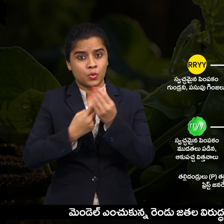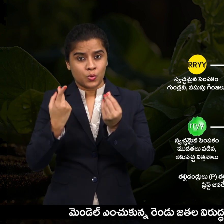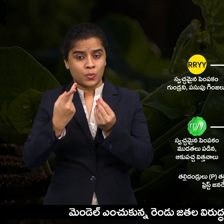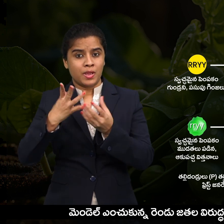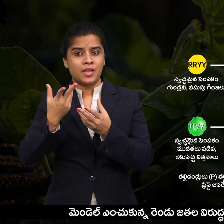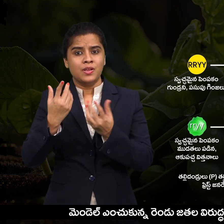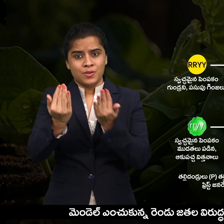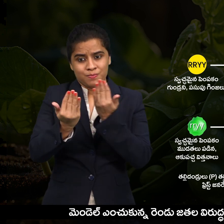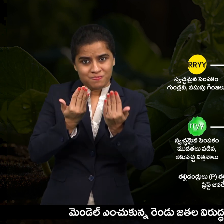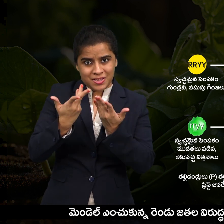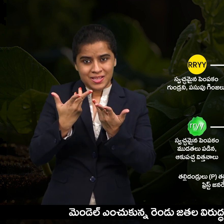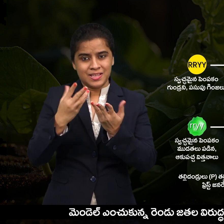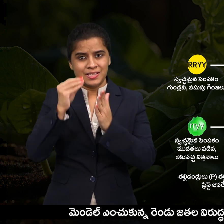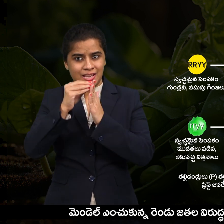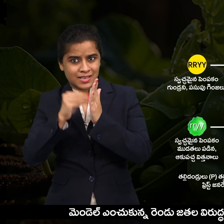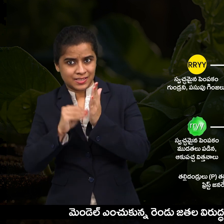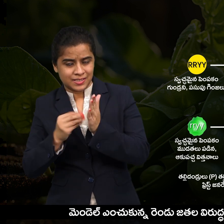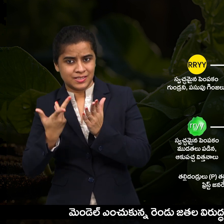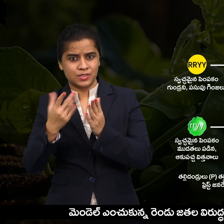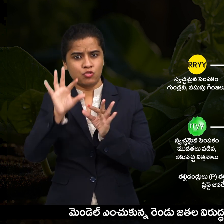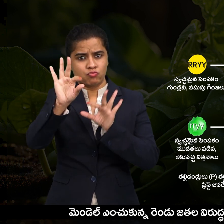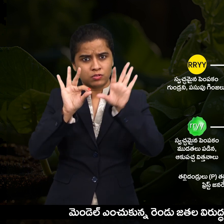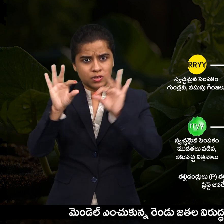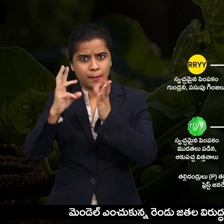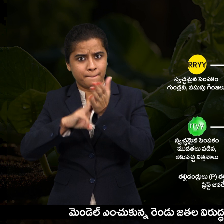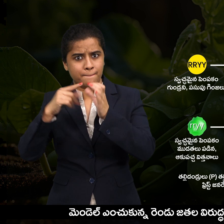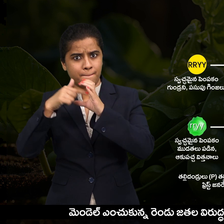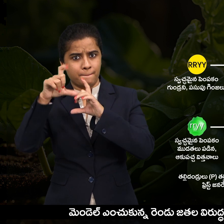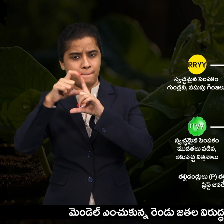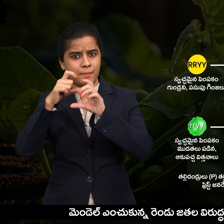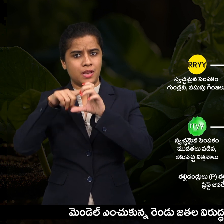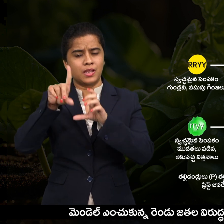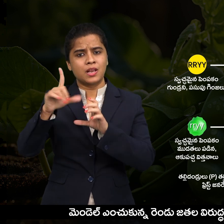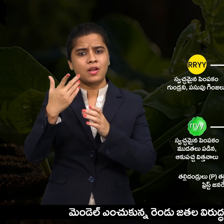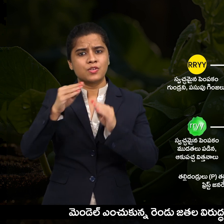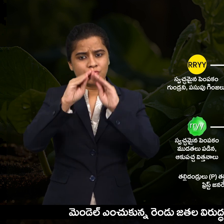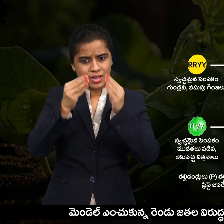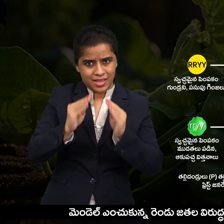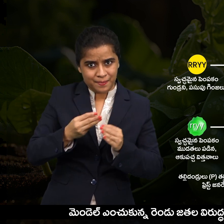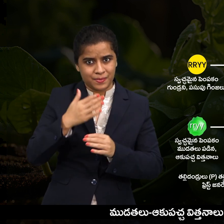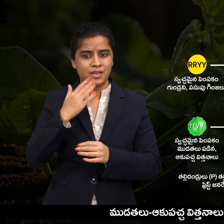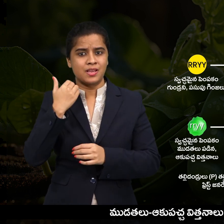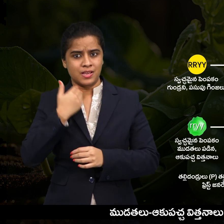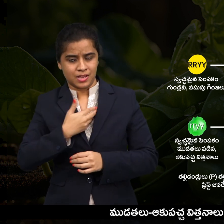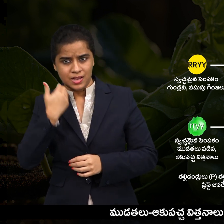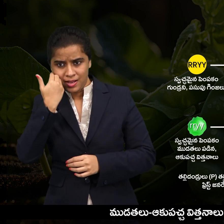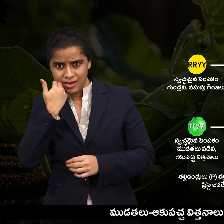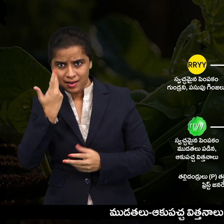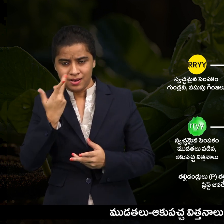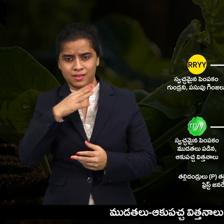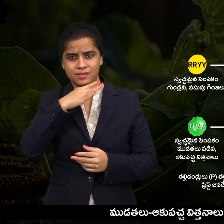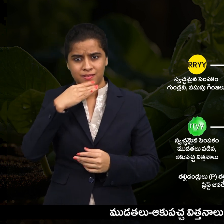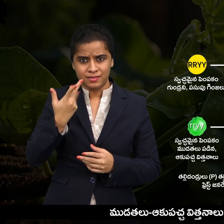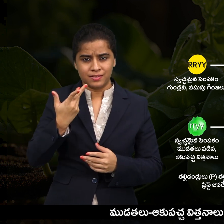మెండెల్ ఎంచుకున్న రెండు జతల విరుద్ధమైన లక్షణాలు గుండ్రని పసుపు విత్తనాలు మరియు ముడతలు